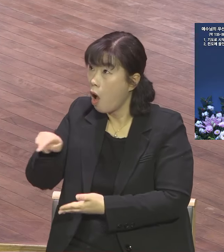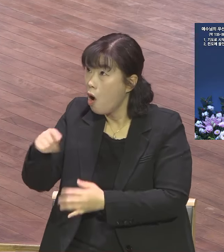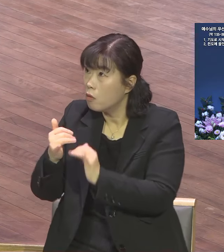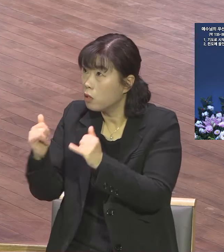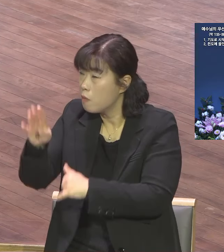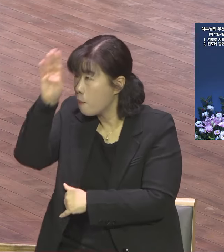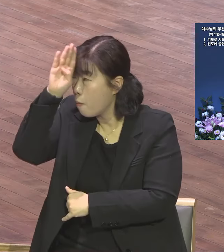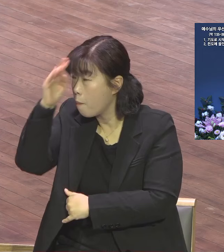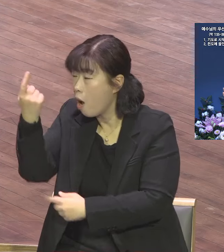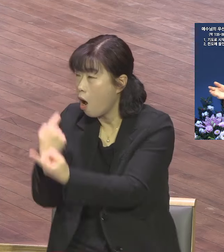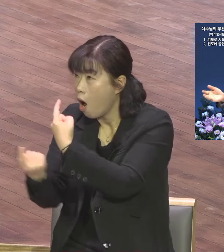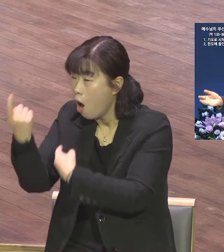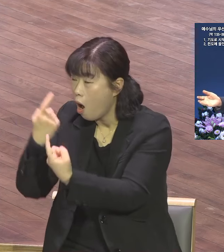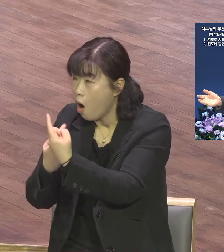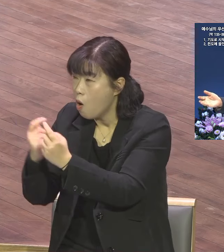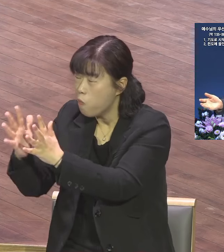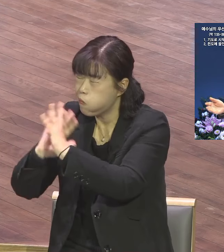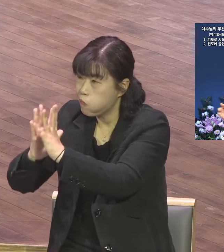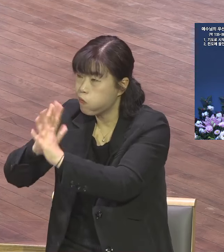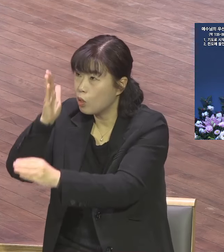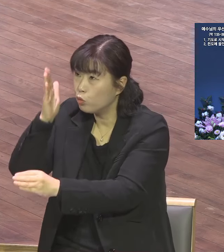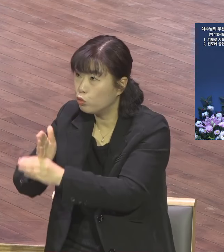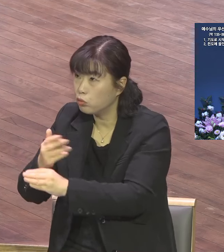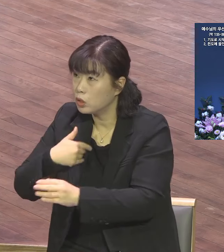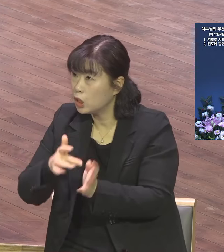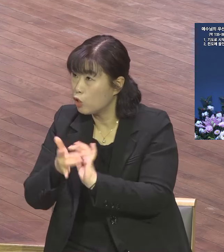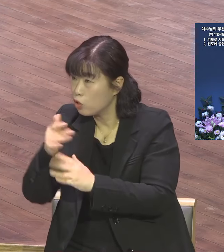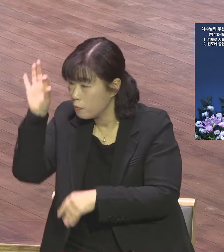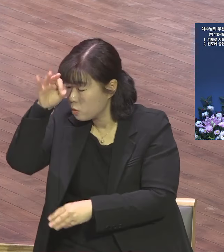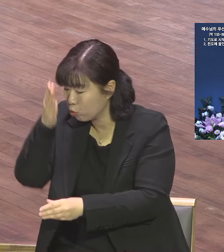나섰어요. 가보니까 예수님 기도하고 계신단 말이에요.